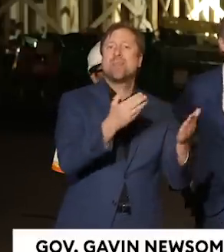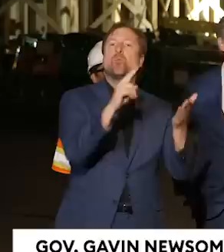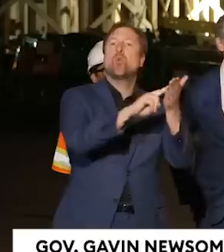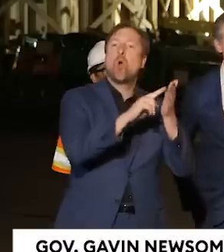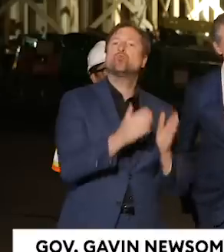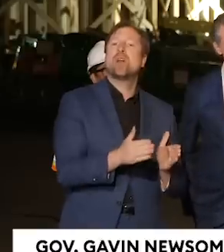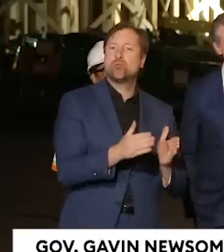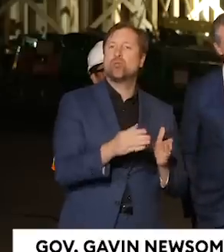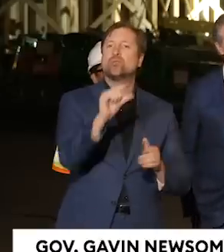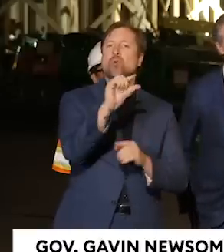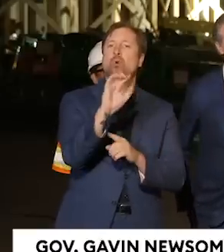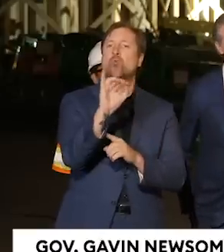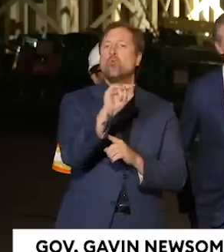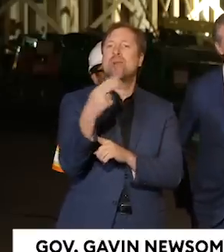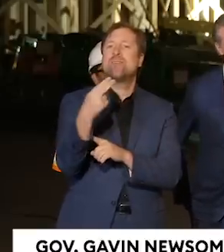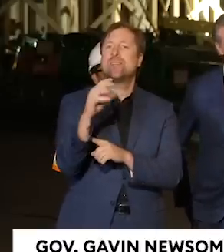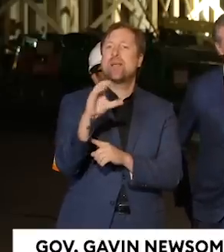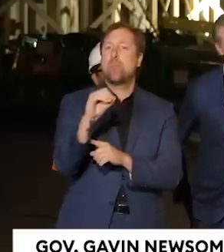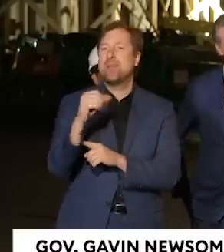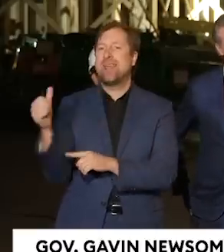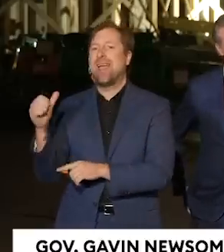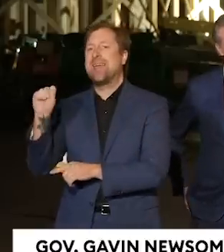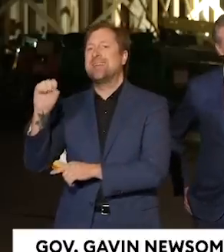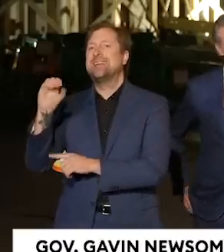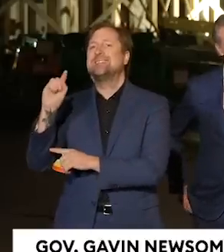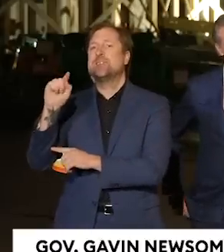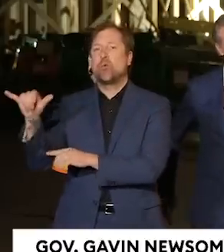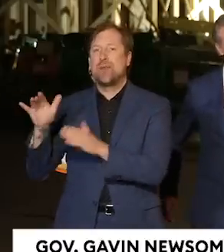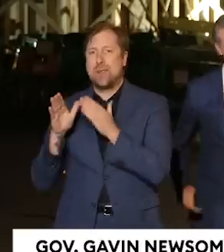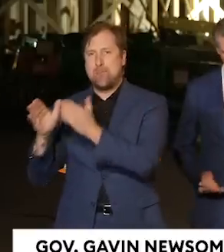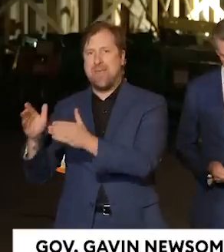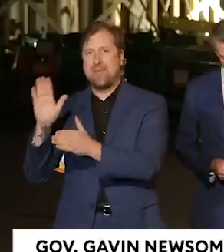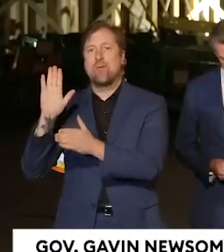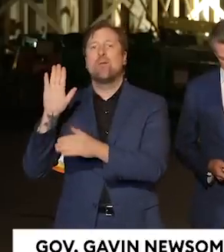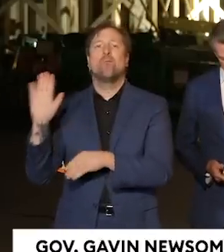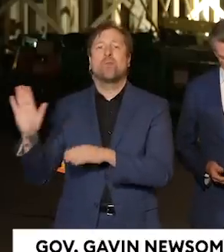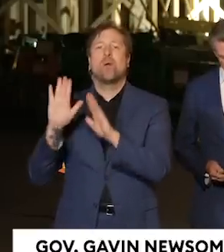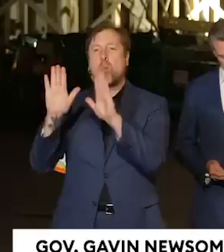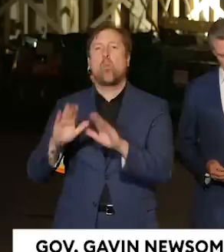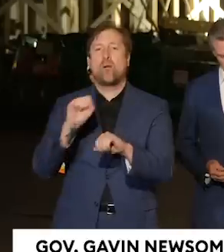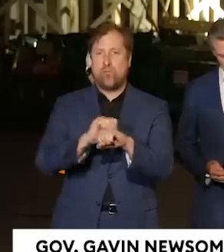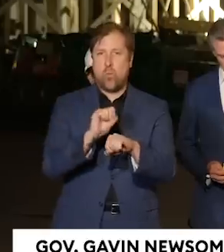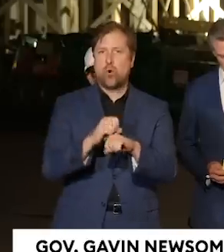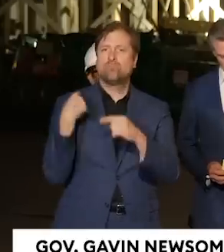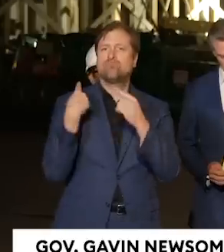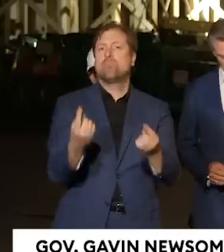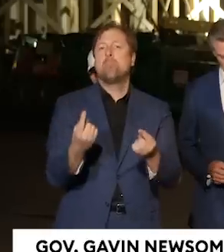contratistas, Griffith Company y Security Paving, por todo su excelente trabajo estos días